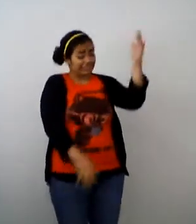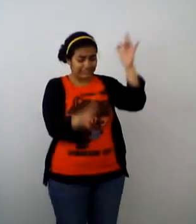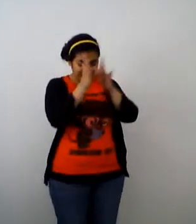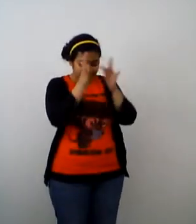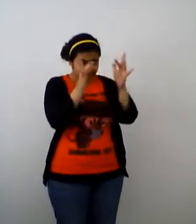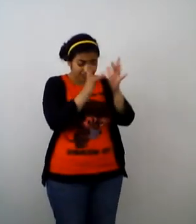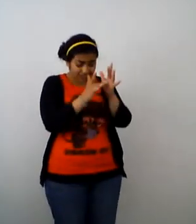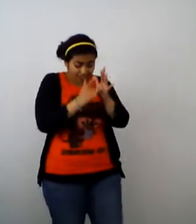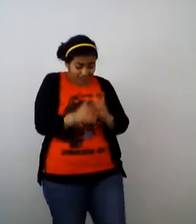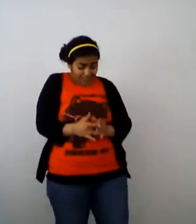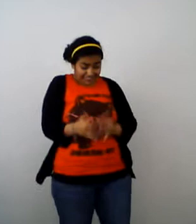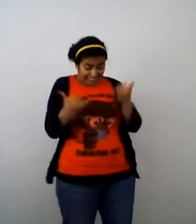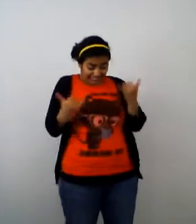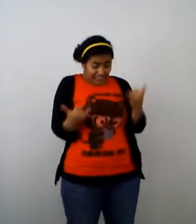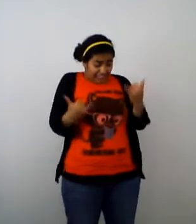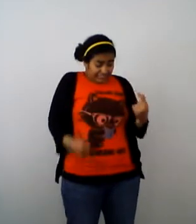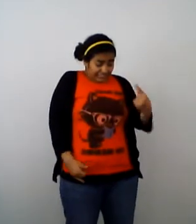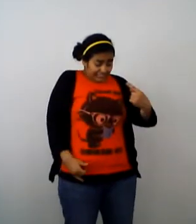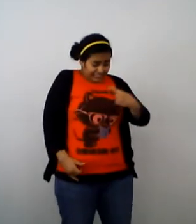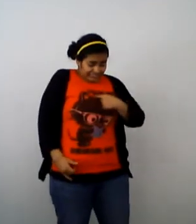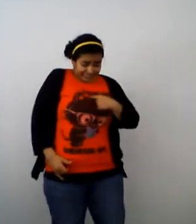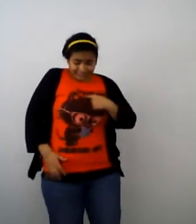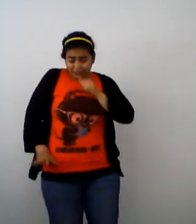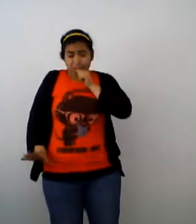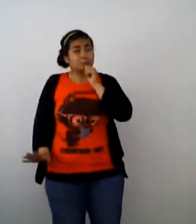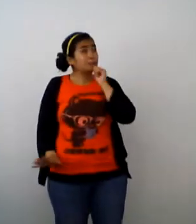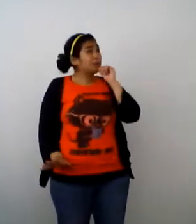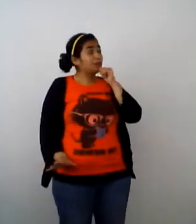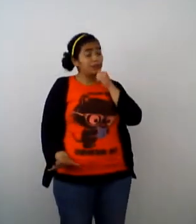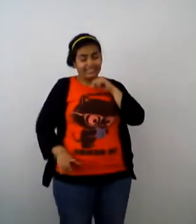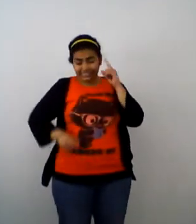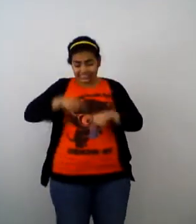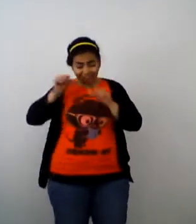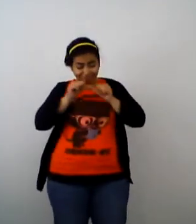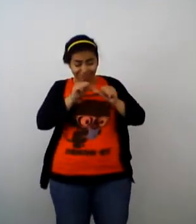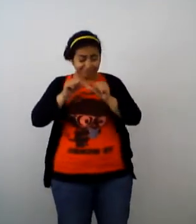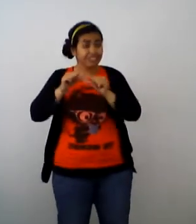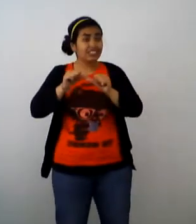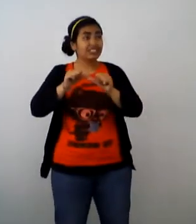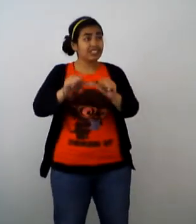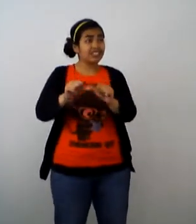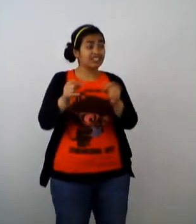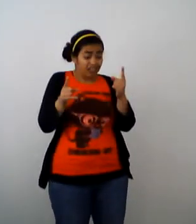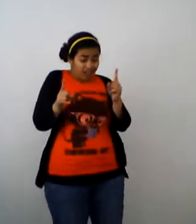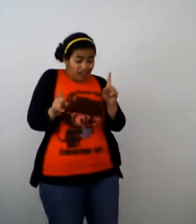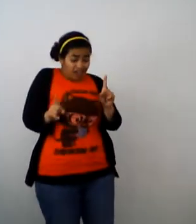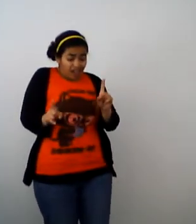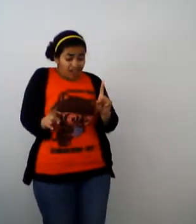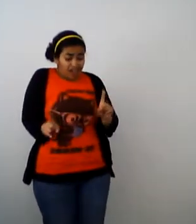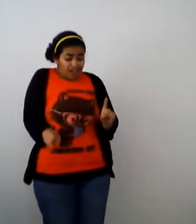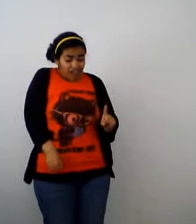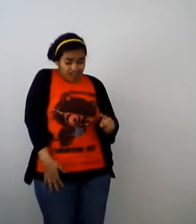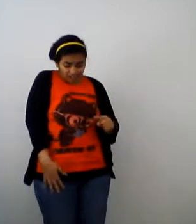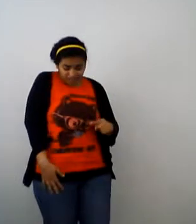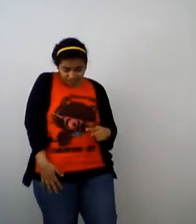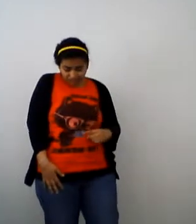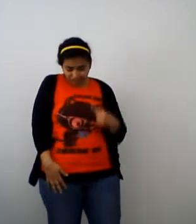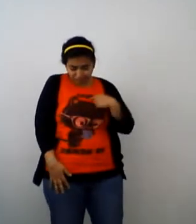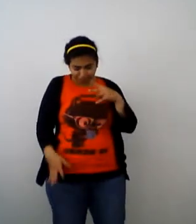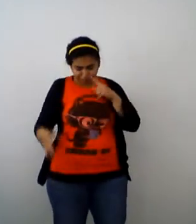Yo te necesito. Y es que no hay nadie quien pueda